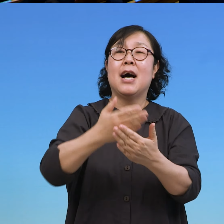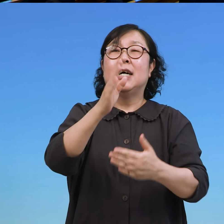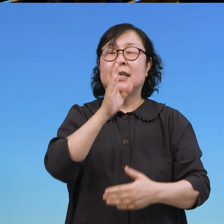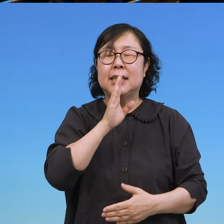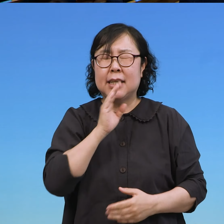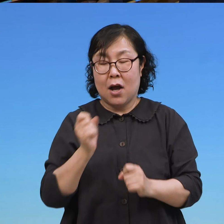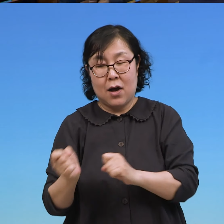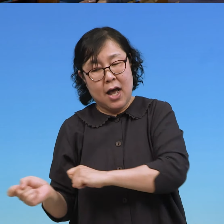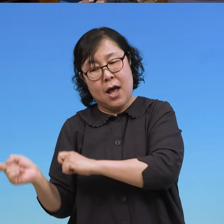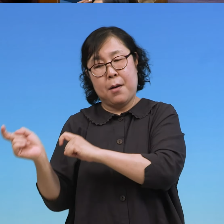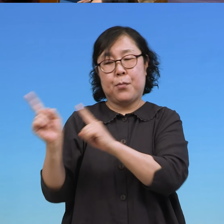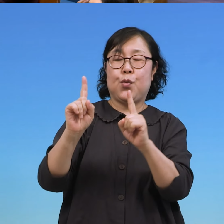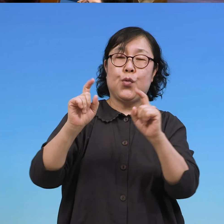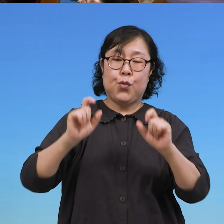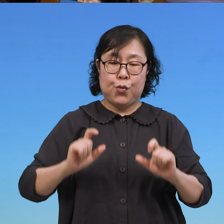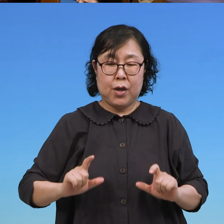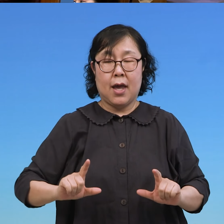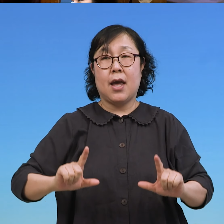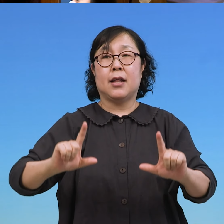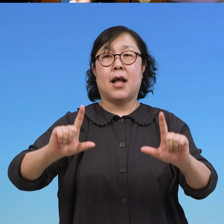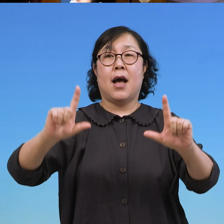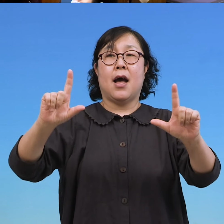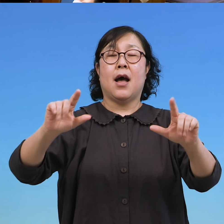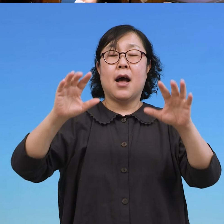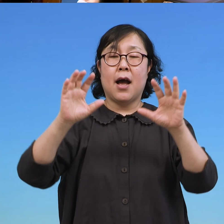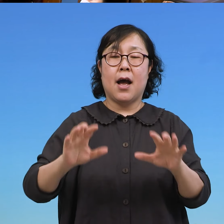진정한 부흥의 날